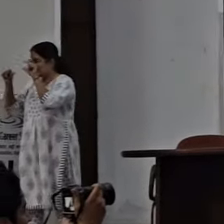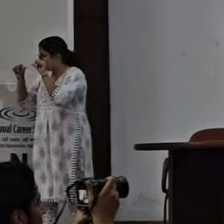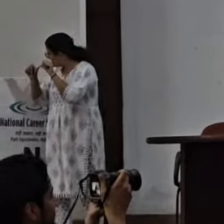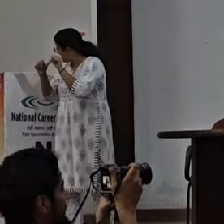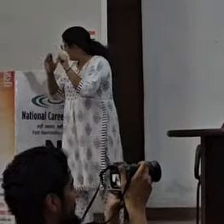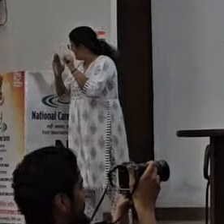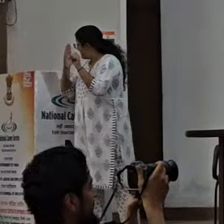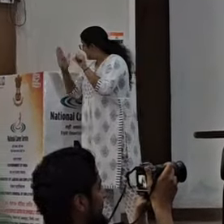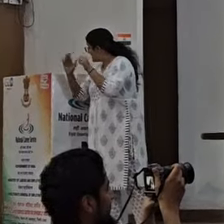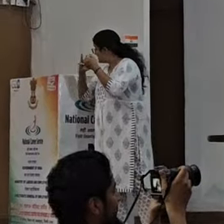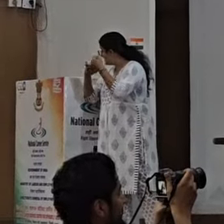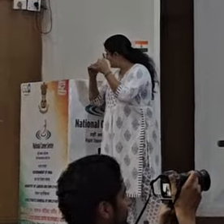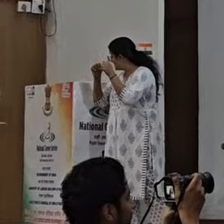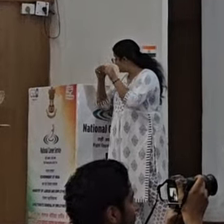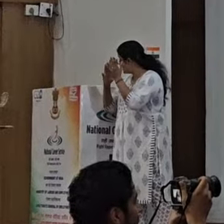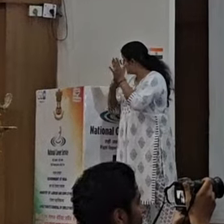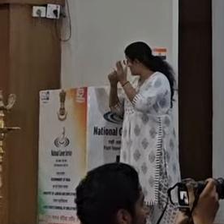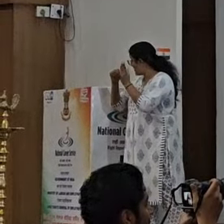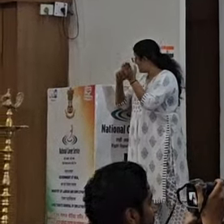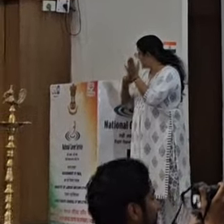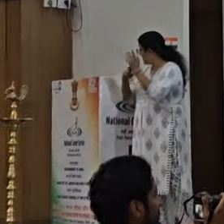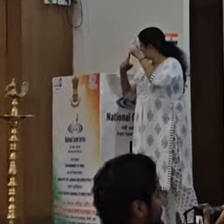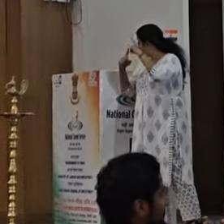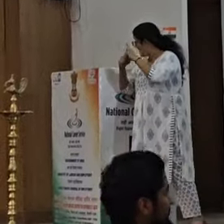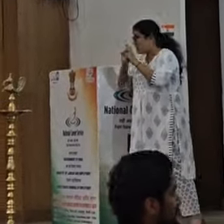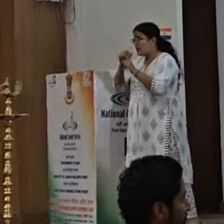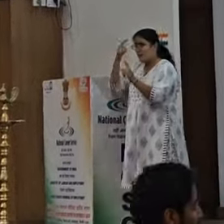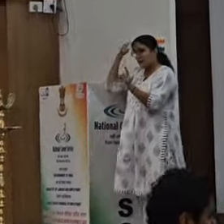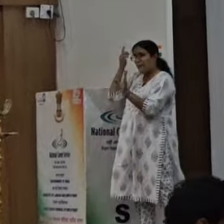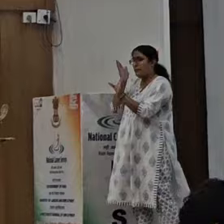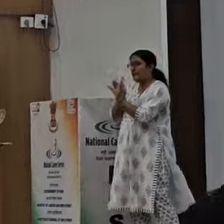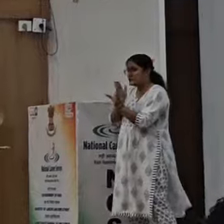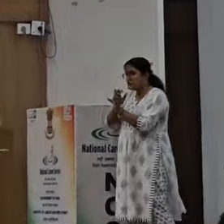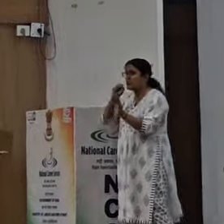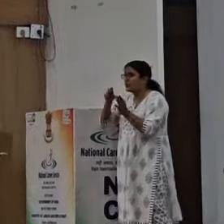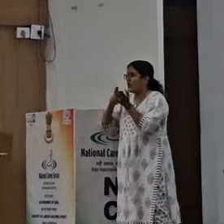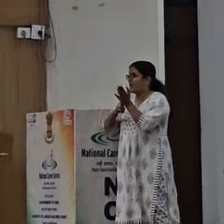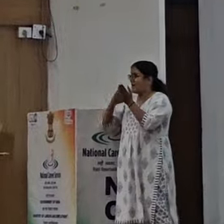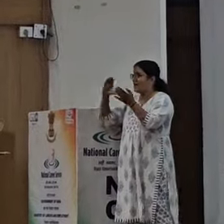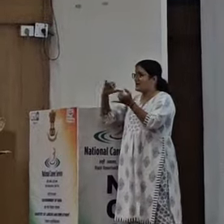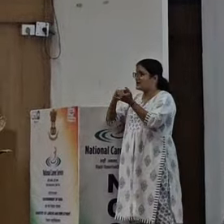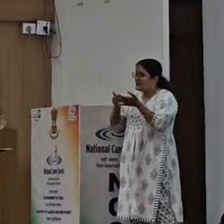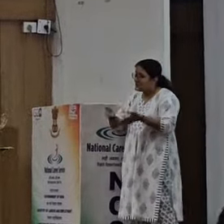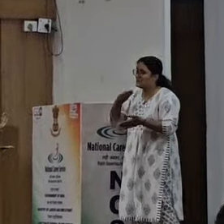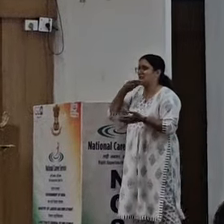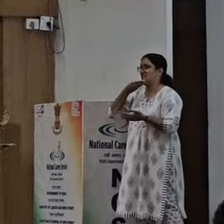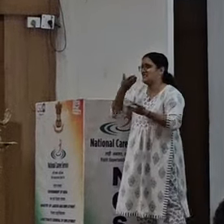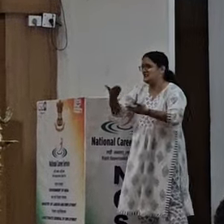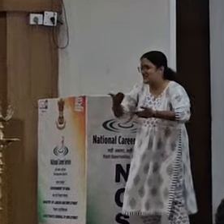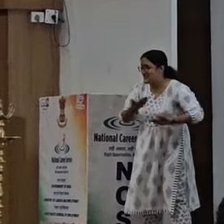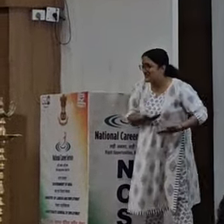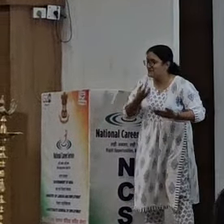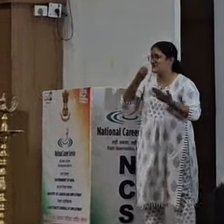मैं मिसेज लता सामंत जी को भी इनवाइट करना चाहूंगी जो नेशनल करियर सर्विस सेंटर ऑफ डिसेबिलिटी एबल